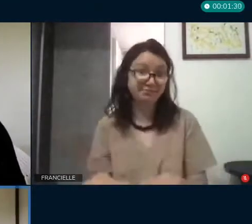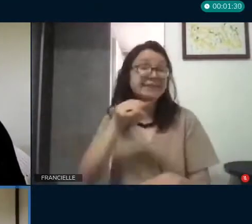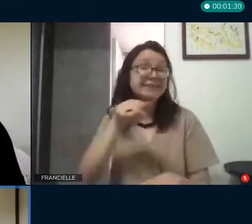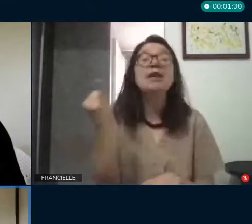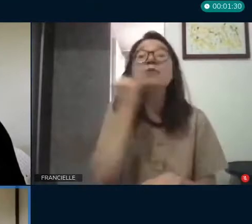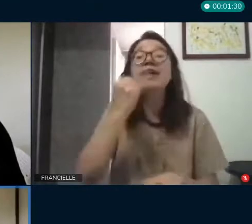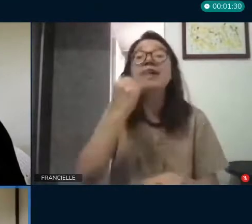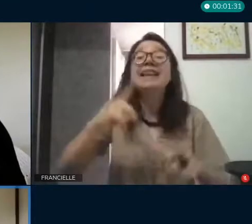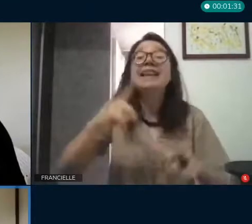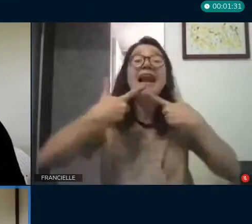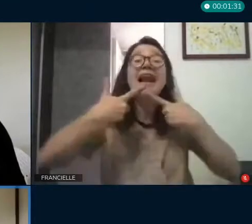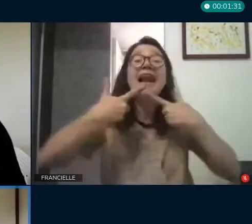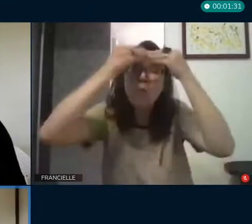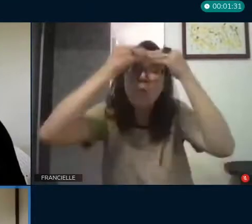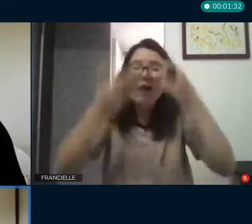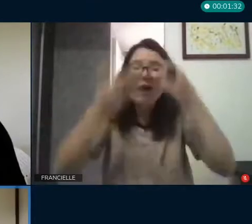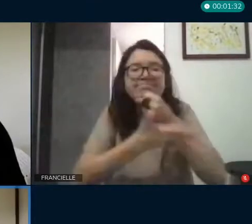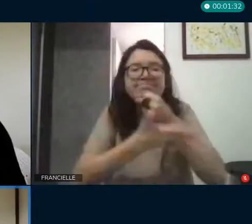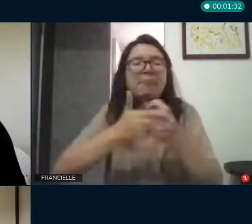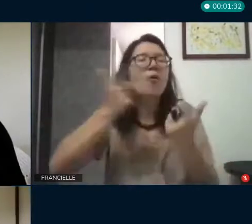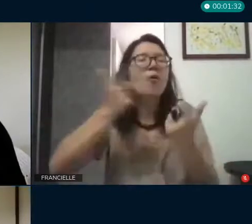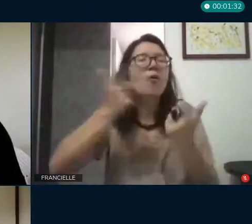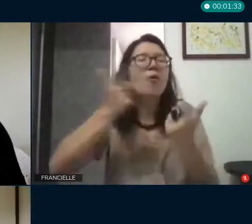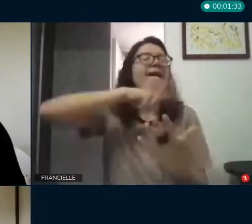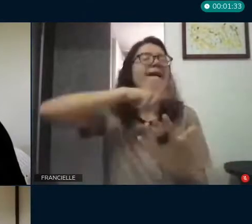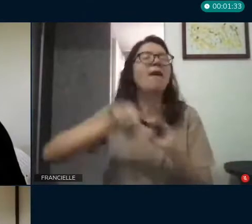Foi uma leitura muito prazerosa.